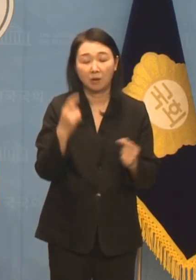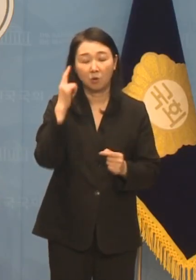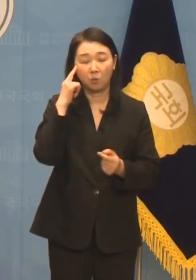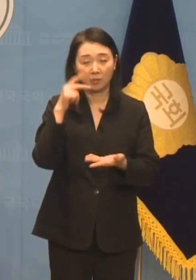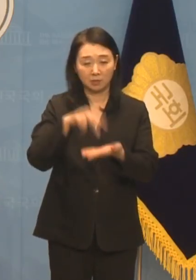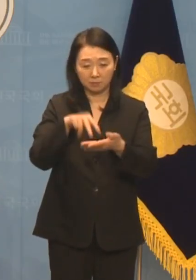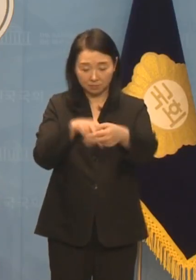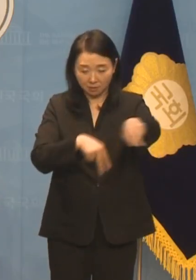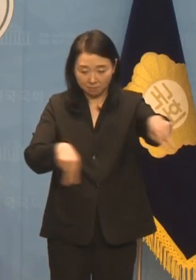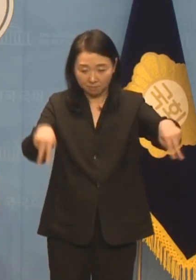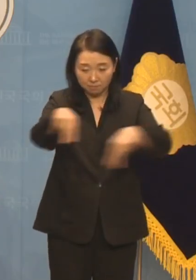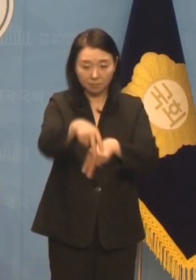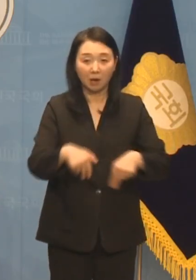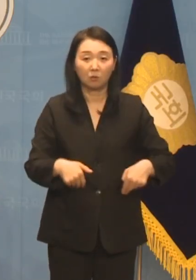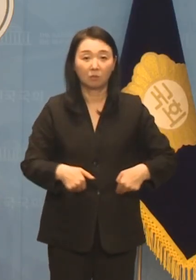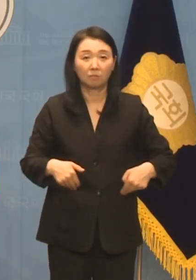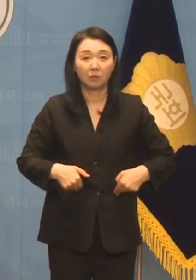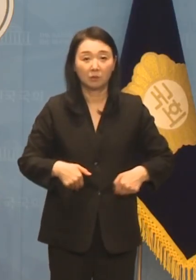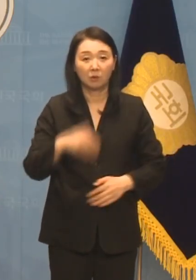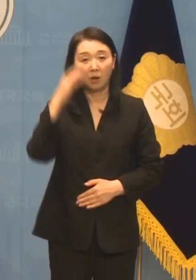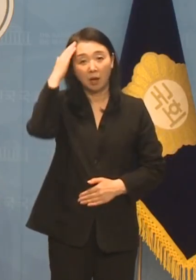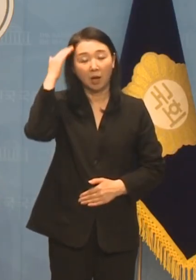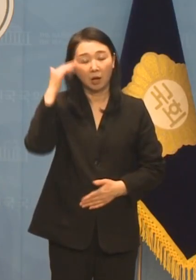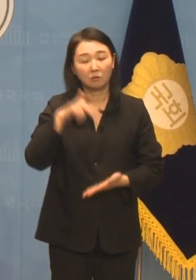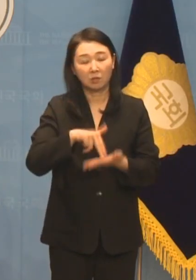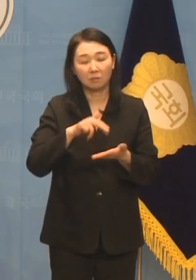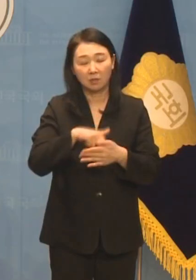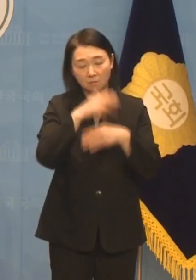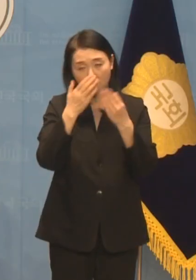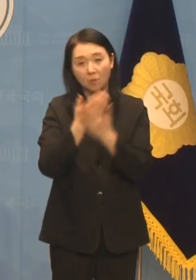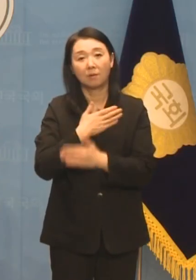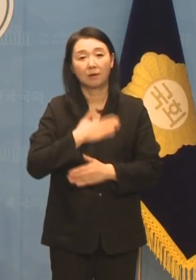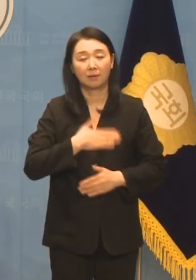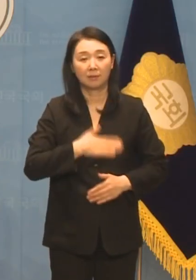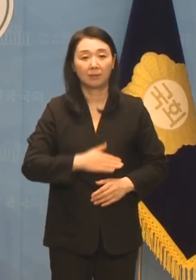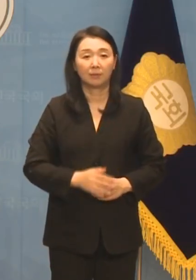역지사지로 우리나라 속사정을 알아왔습니다.